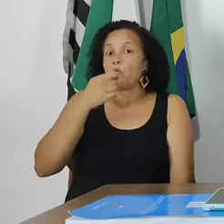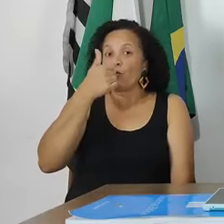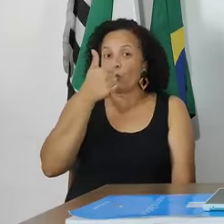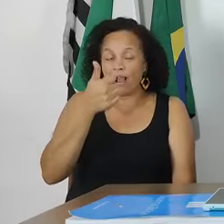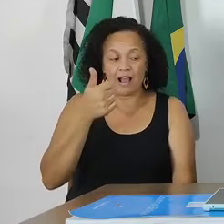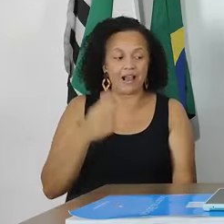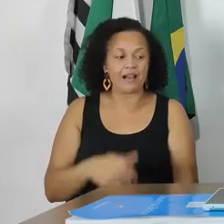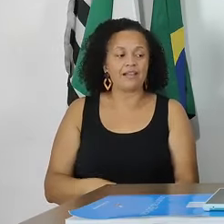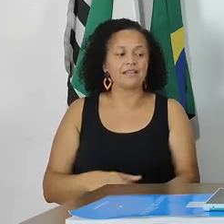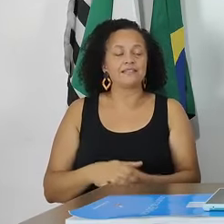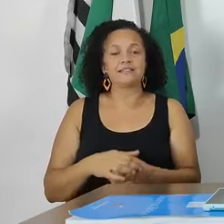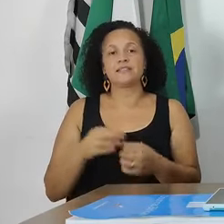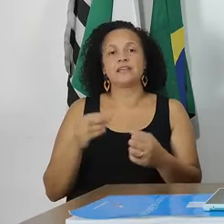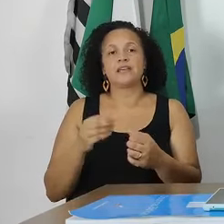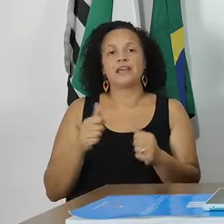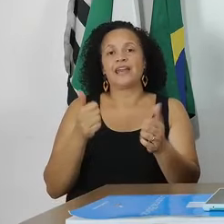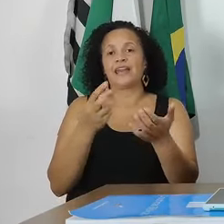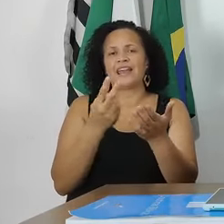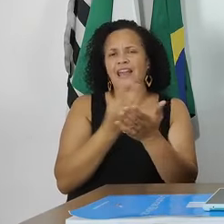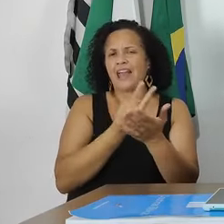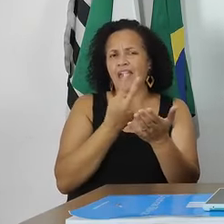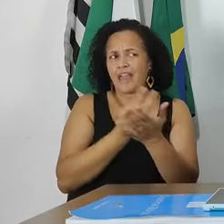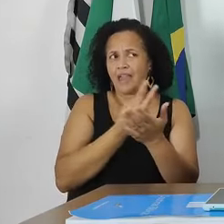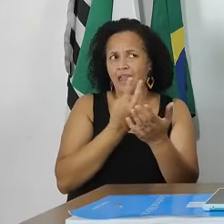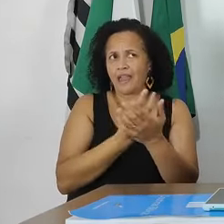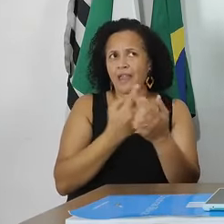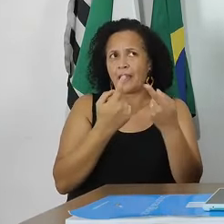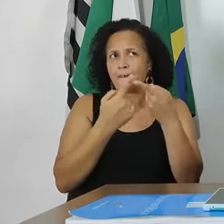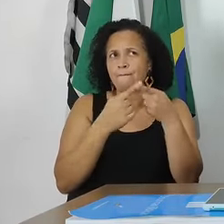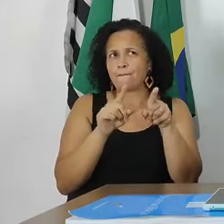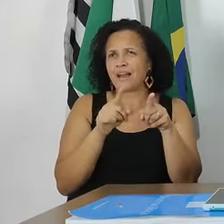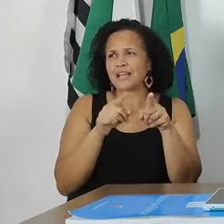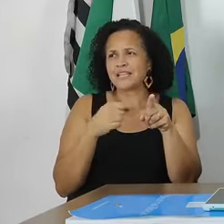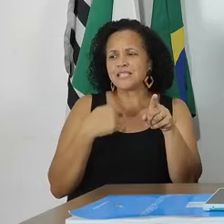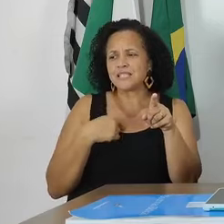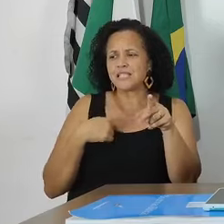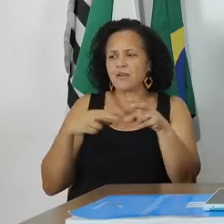aconteceu? Eu fiquei sensível à voz do Espírito Santo, porque